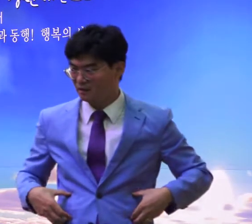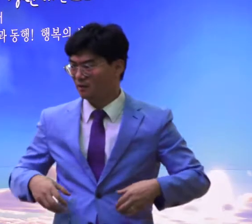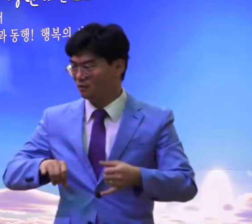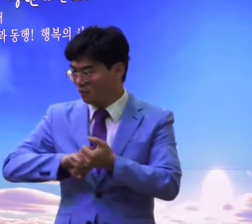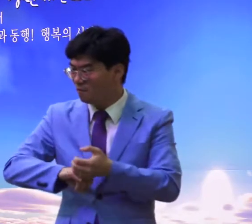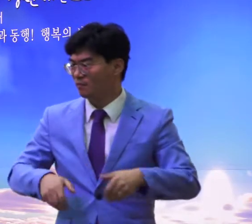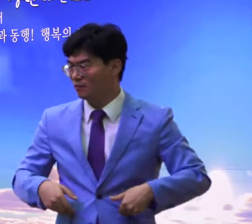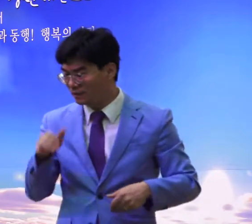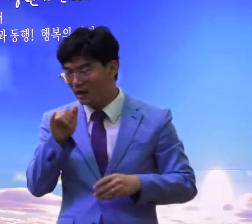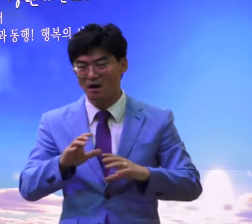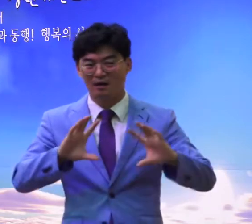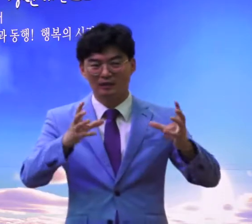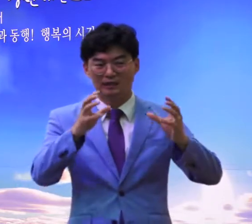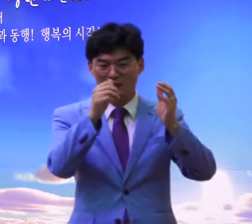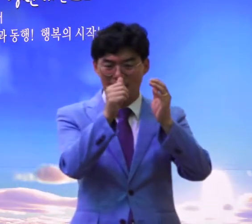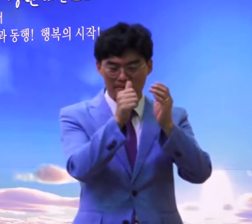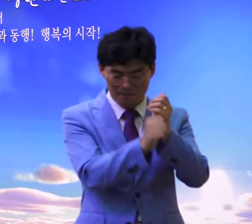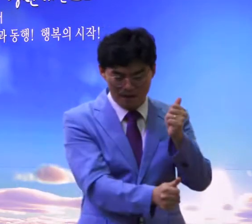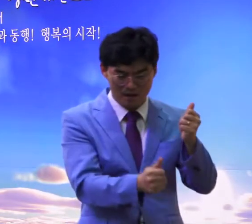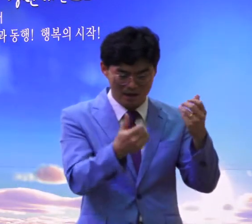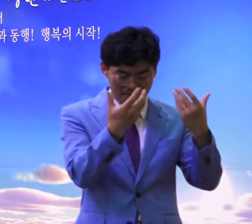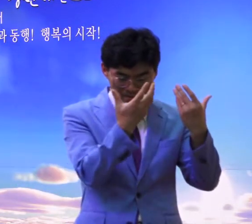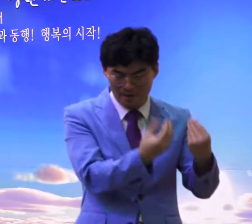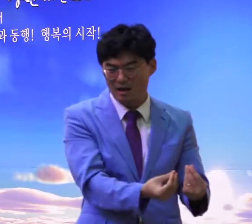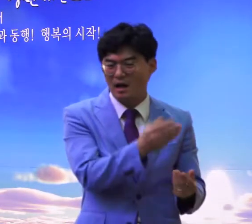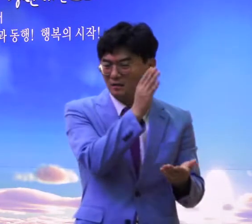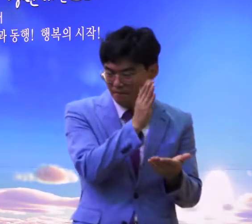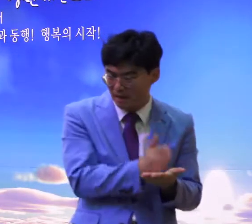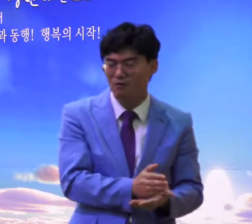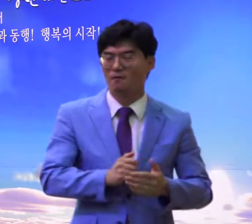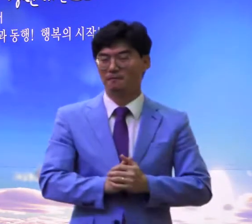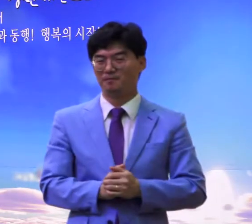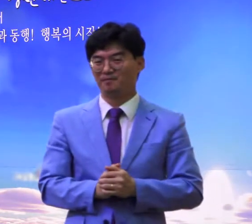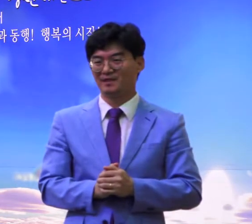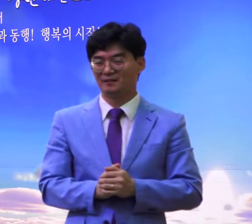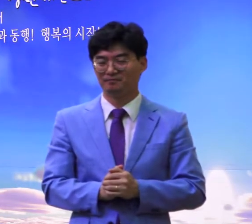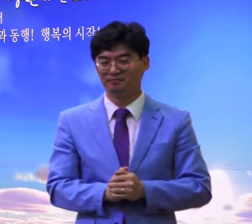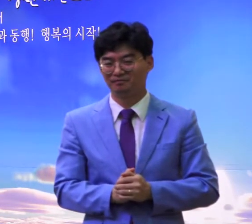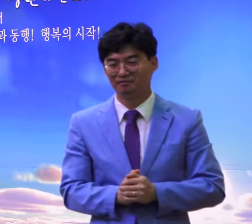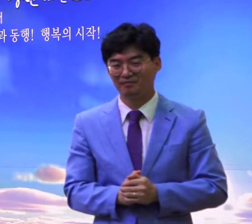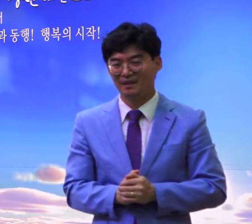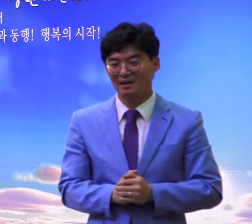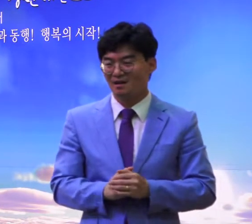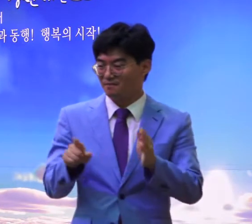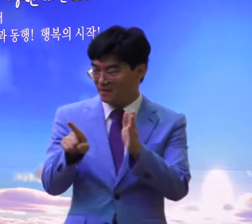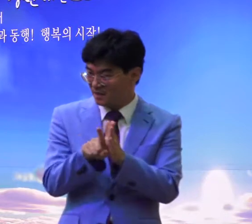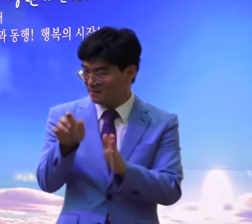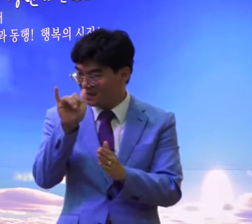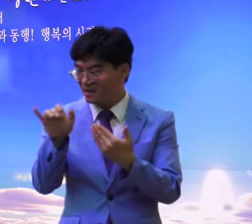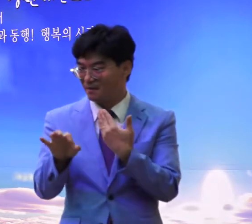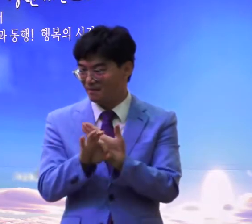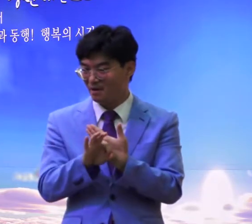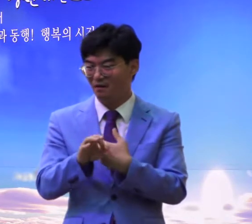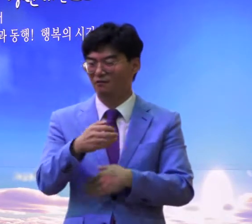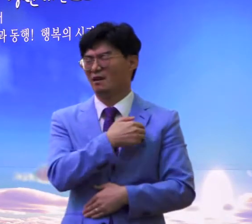흔들리면서 정말로 너덜너덜해져서 드러내놓기가 부끄러운 그런 형편이